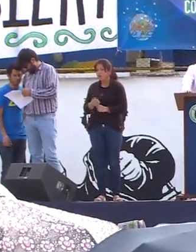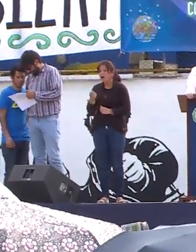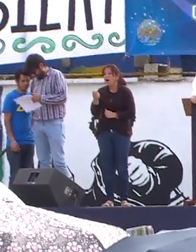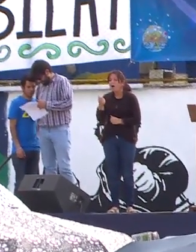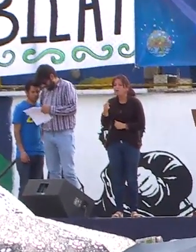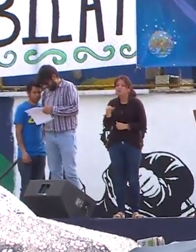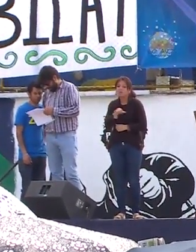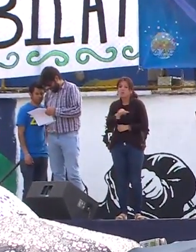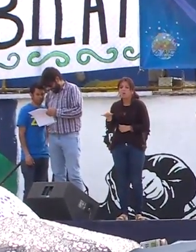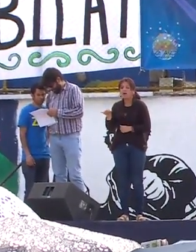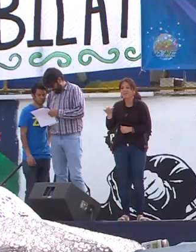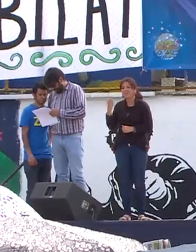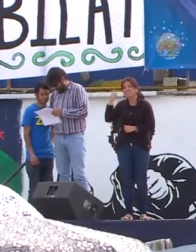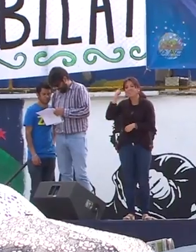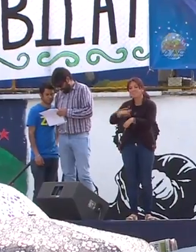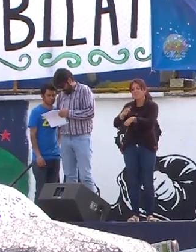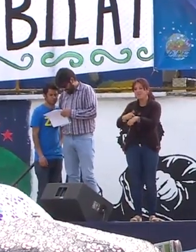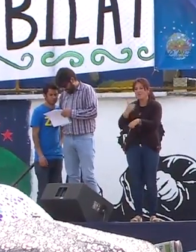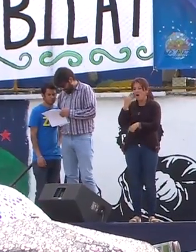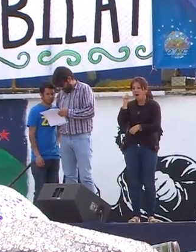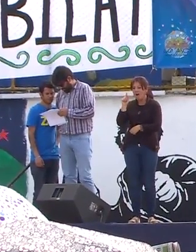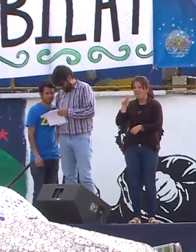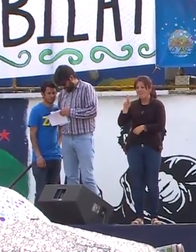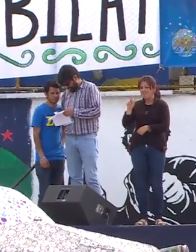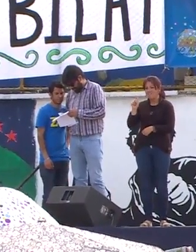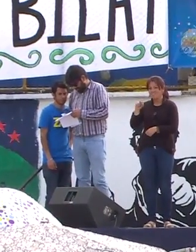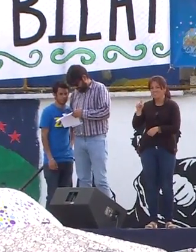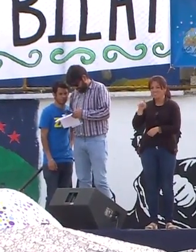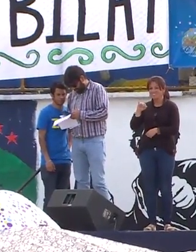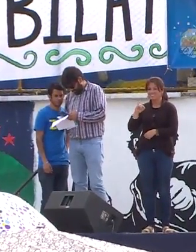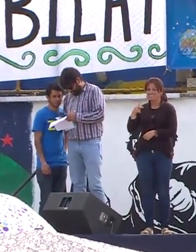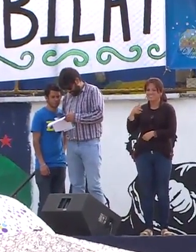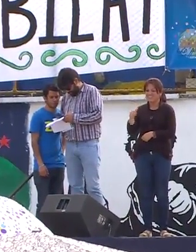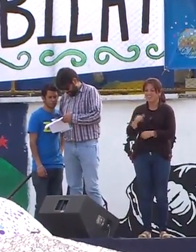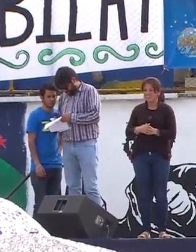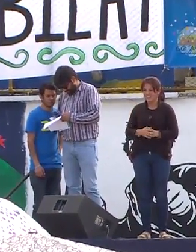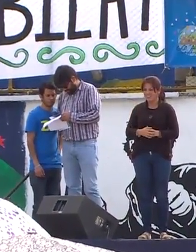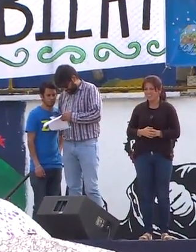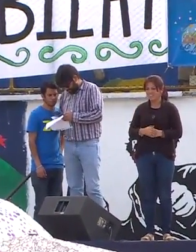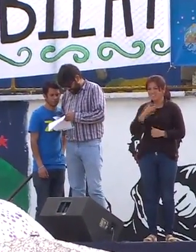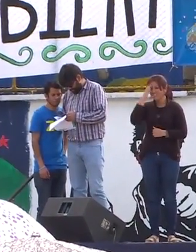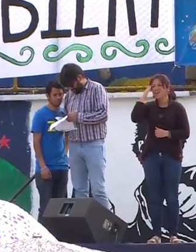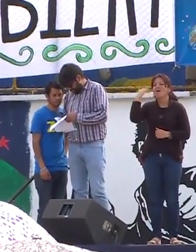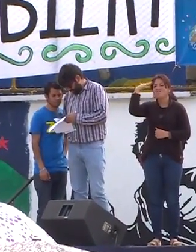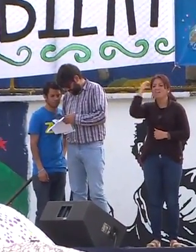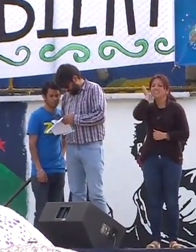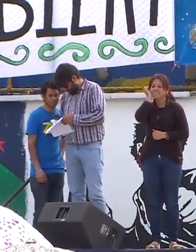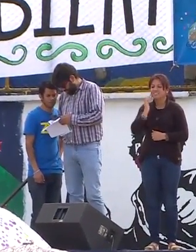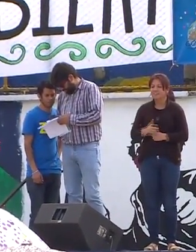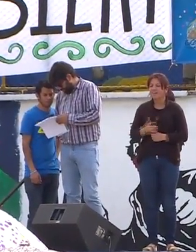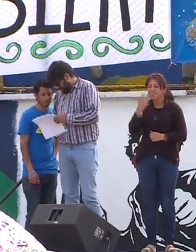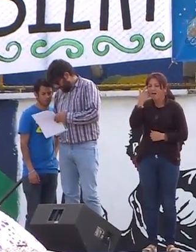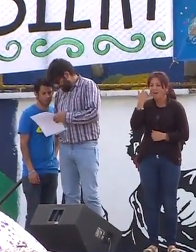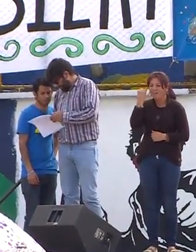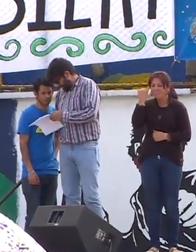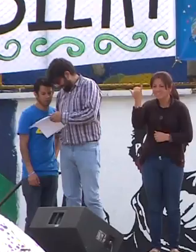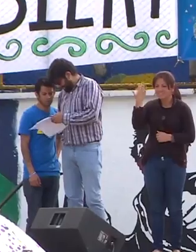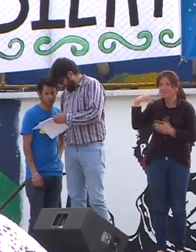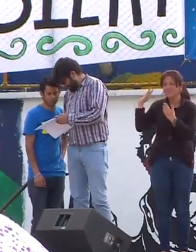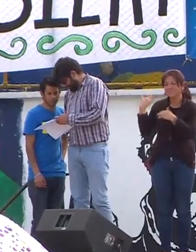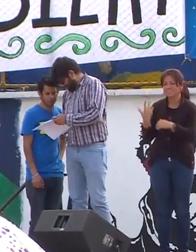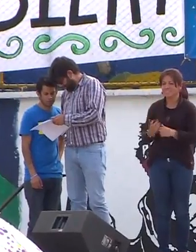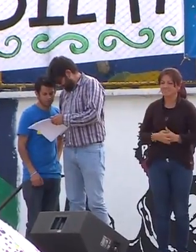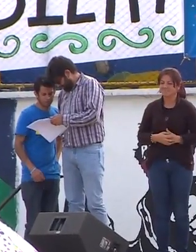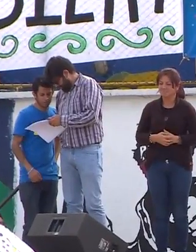de Francisca Radke. Pero sobre todo, en estos concursos que abrimos